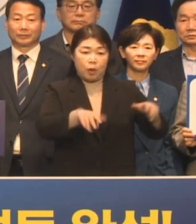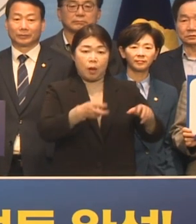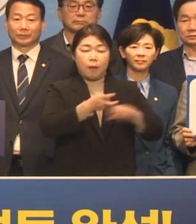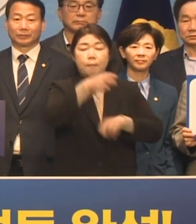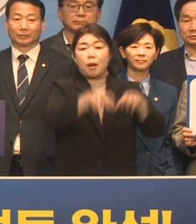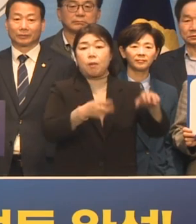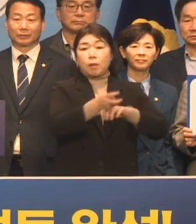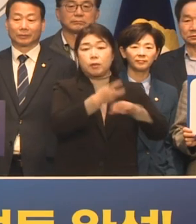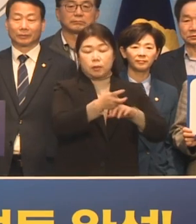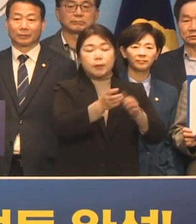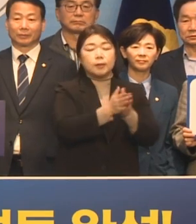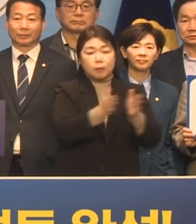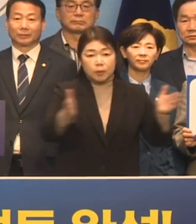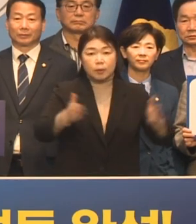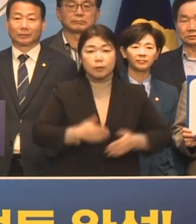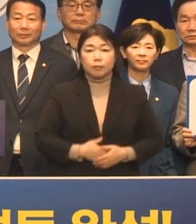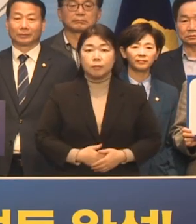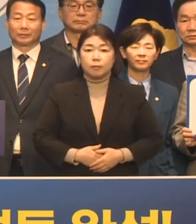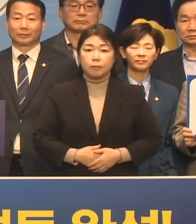마을버스를 도입하겠습니다.